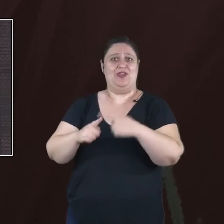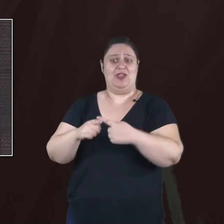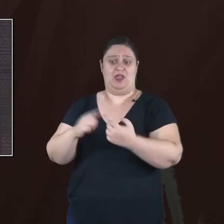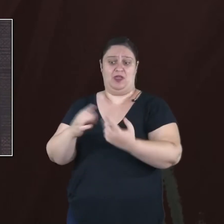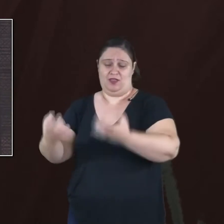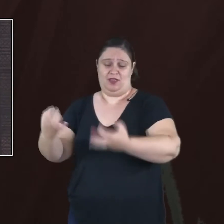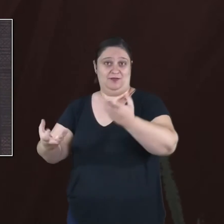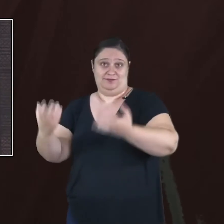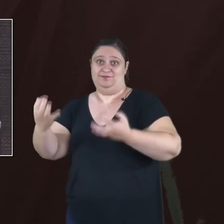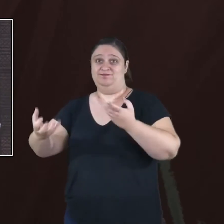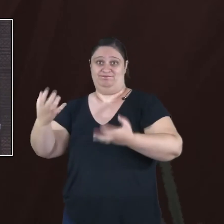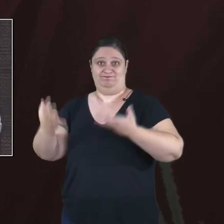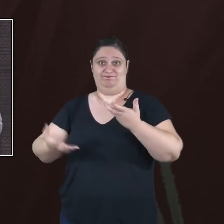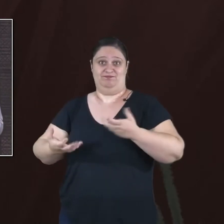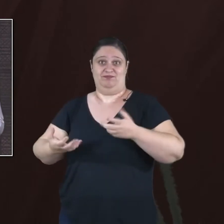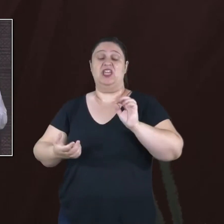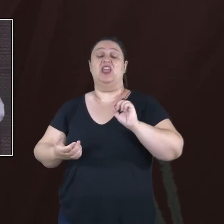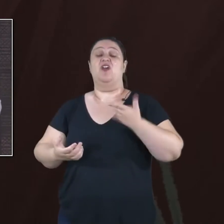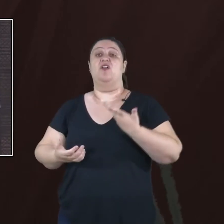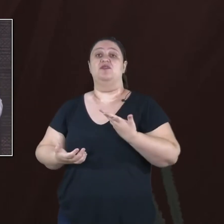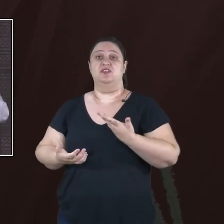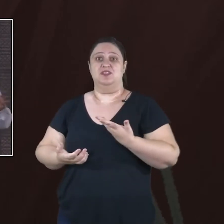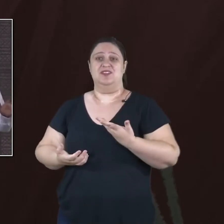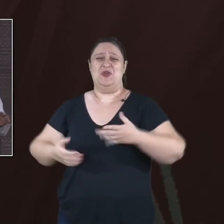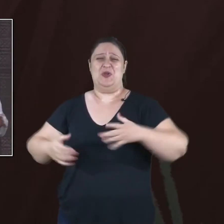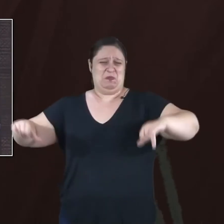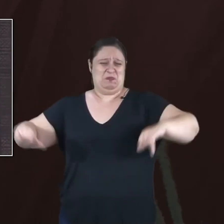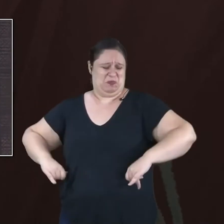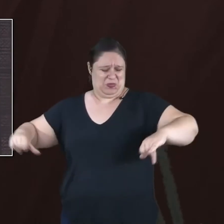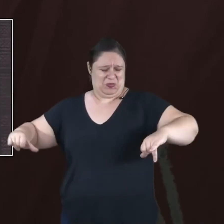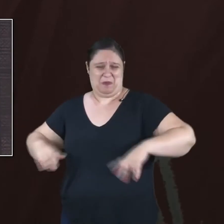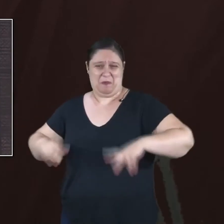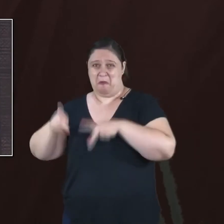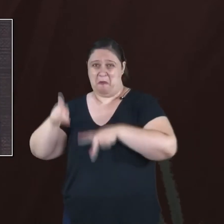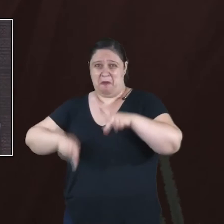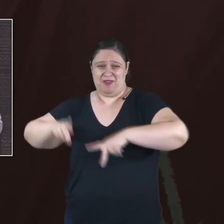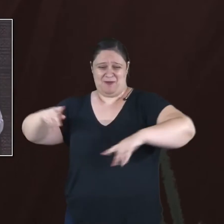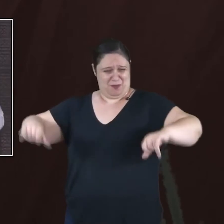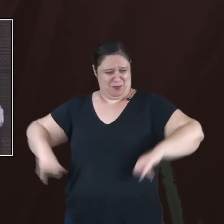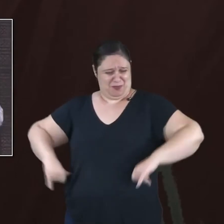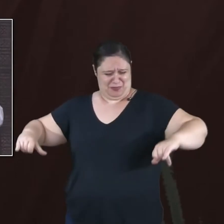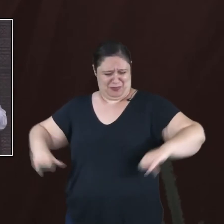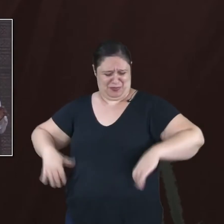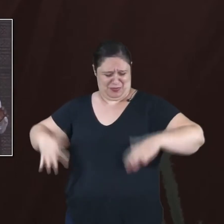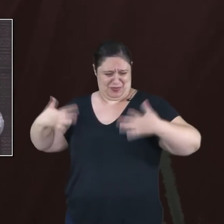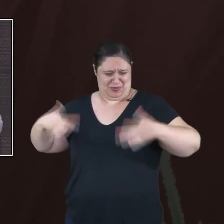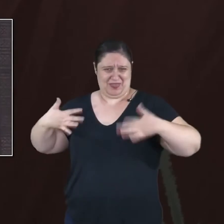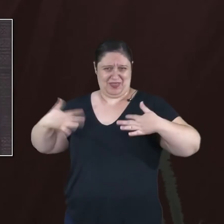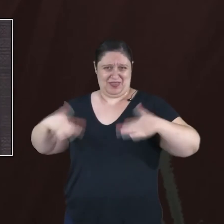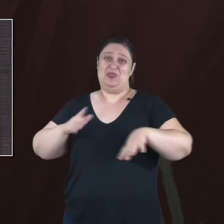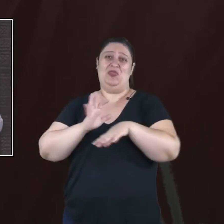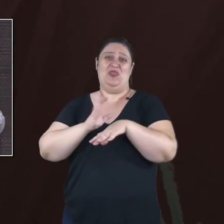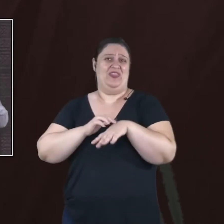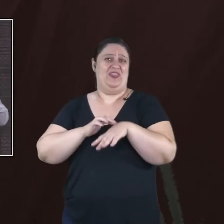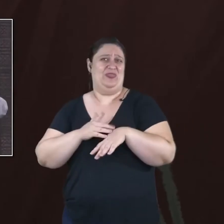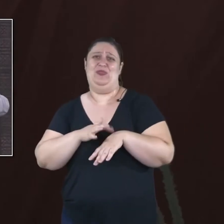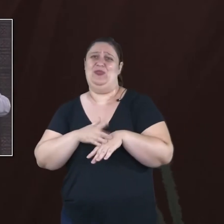pelo fogo. Resultado, muito sofrimento por parte do povo, muitas enfermidades,